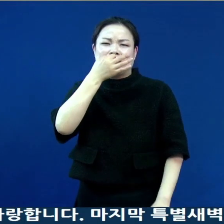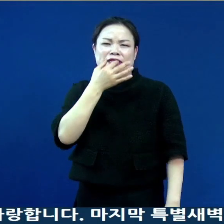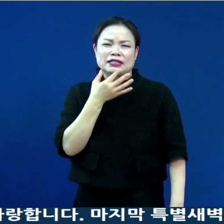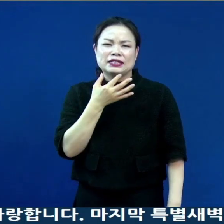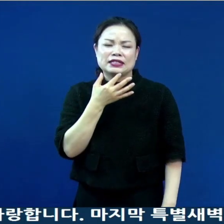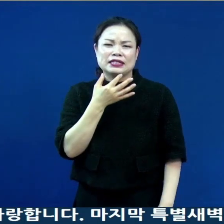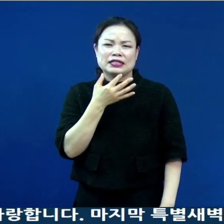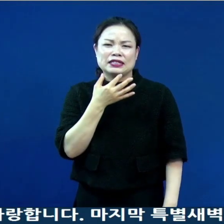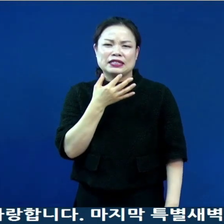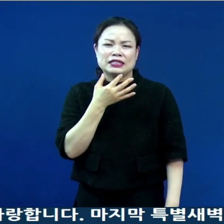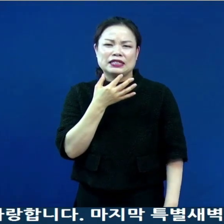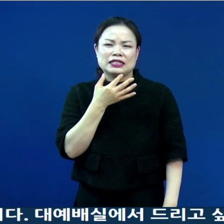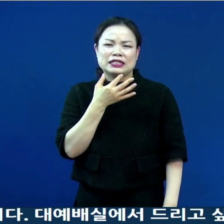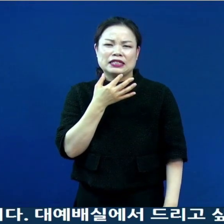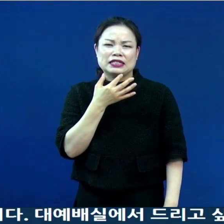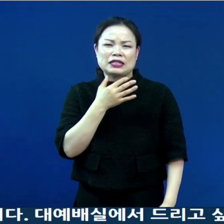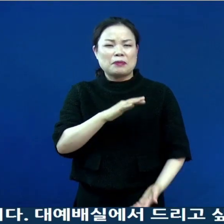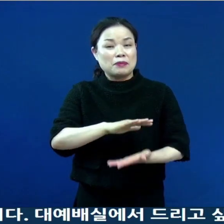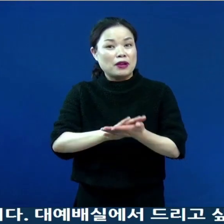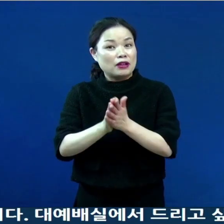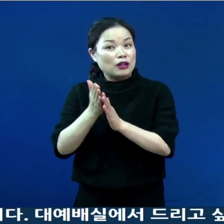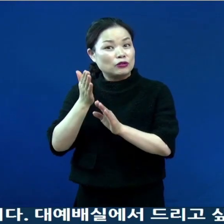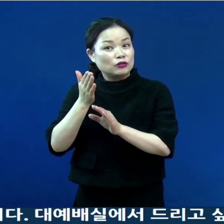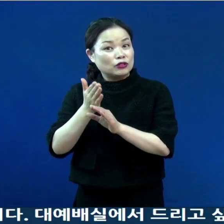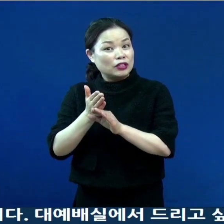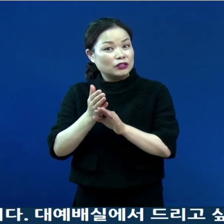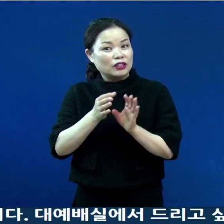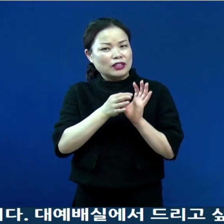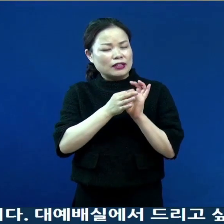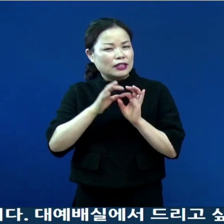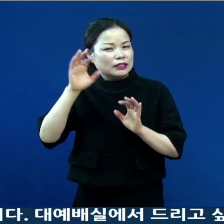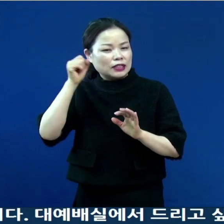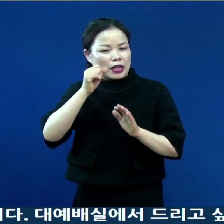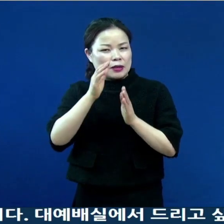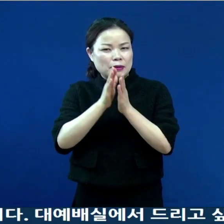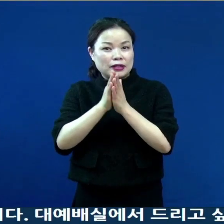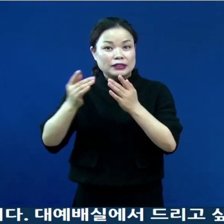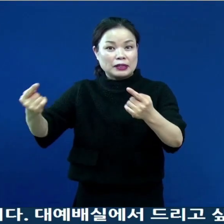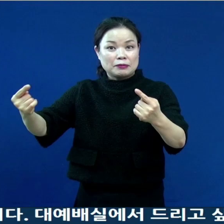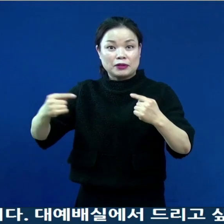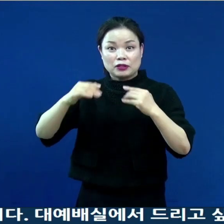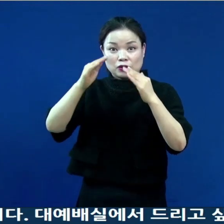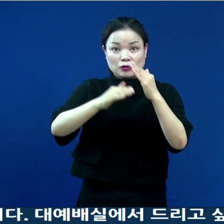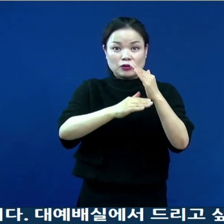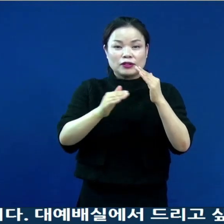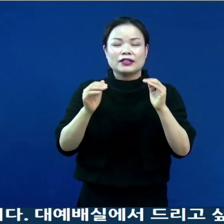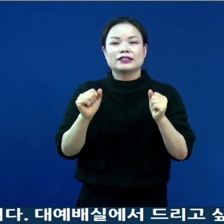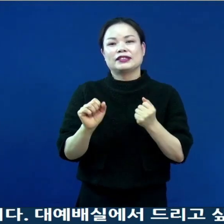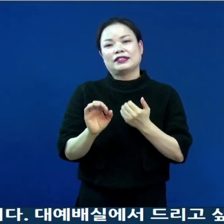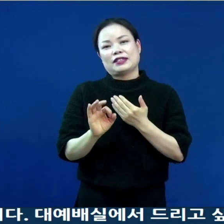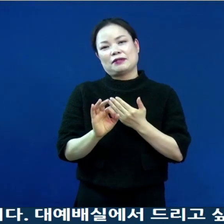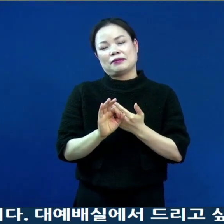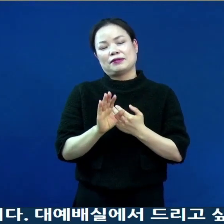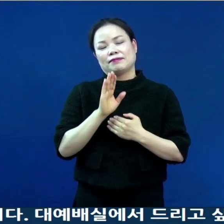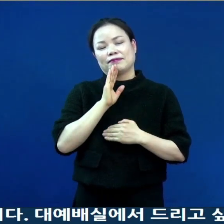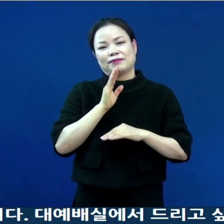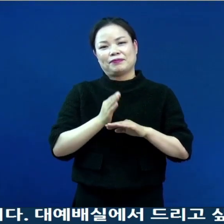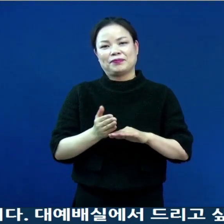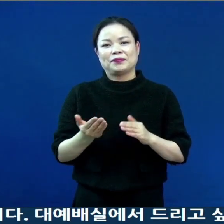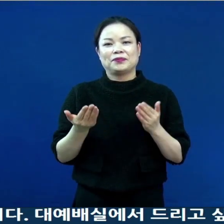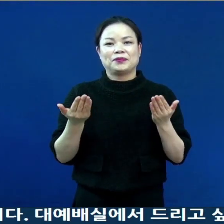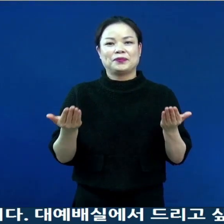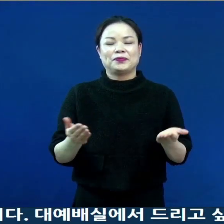하는 그런 이 변화 중에서도 끊임없이 새벽 기도에 참석한 성도님들 계시다면 역시 감사를